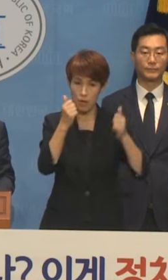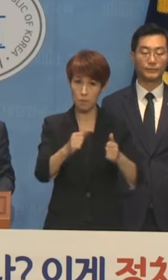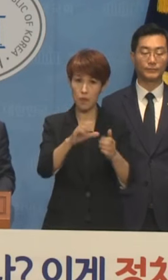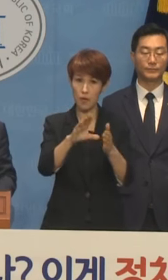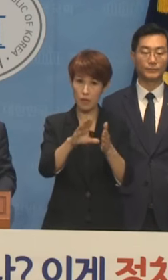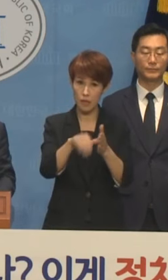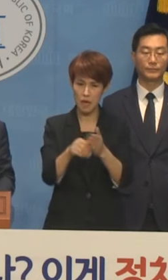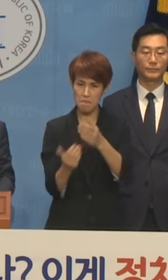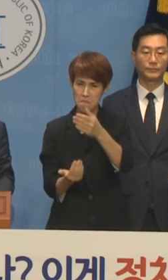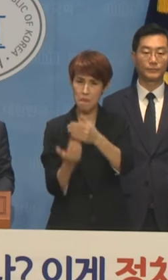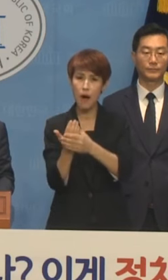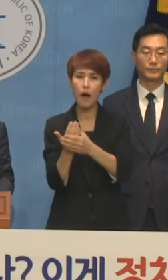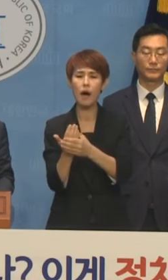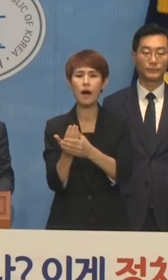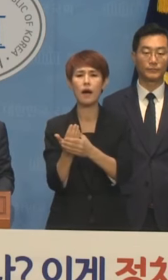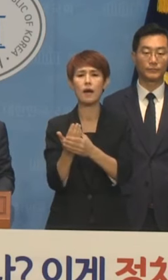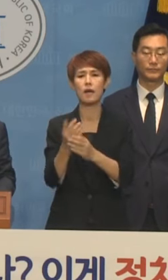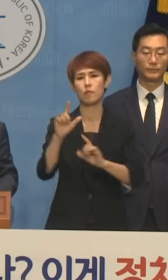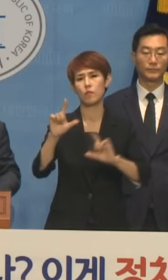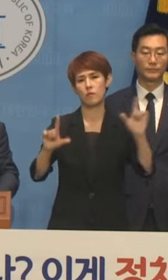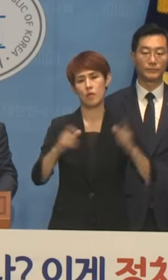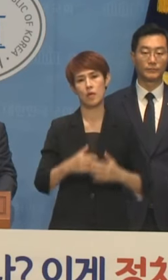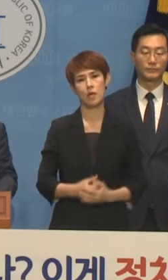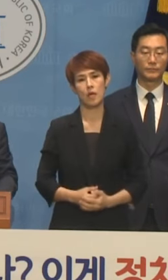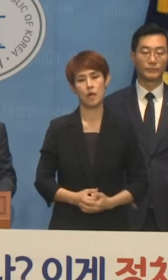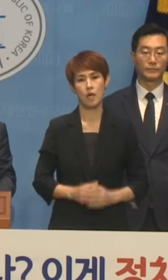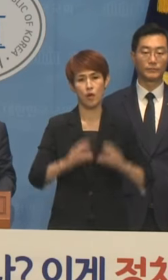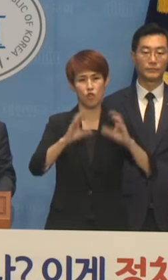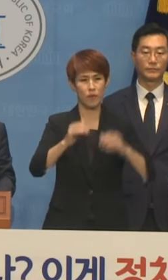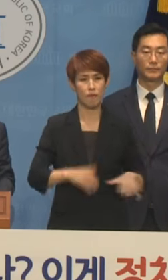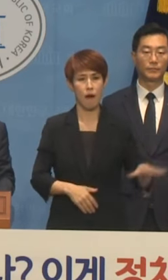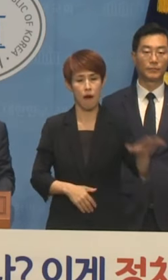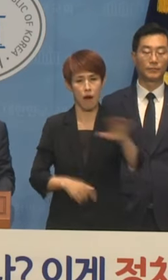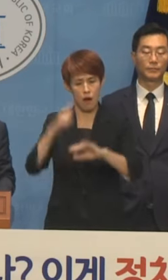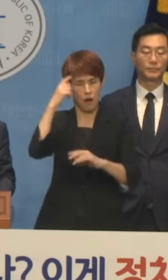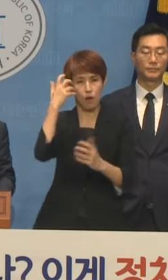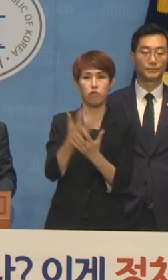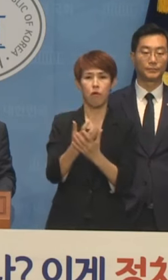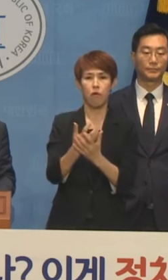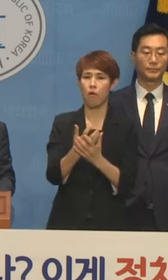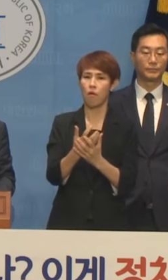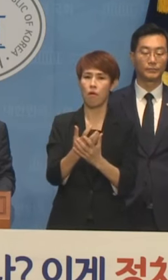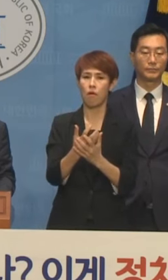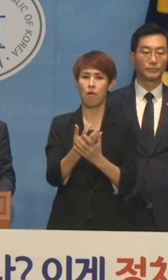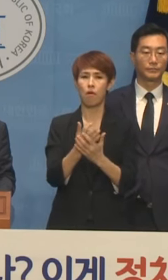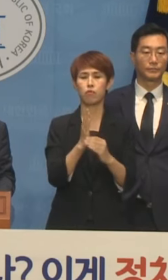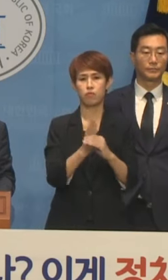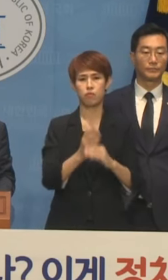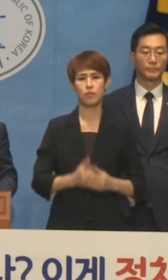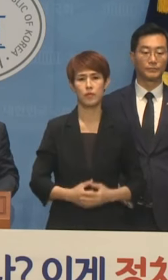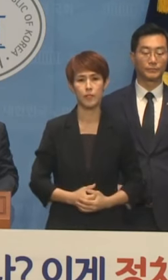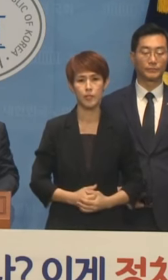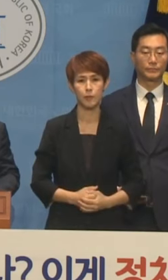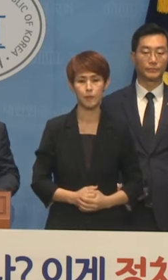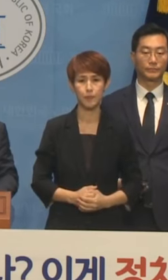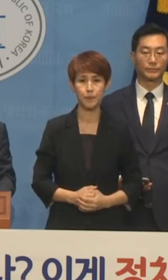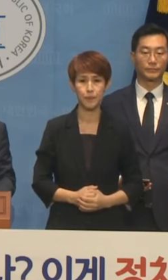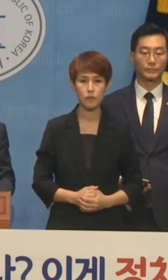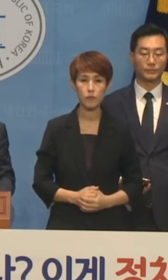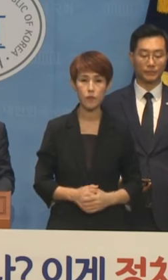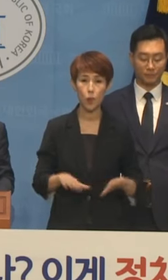벌어진 이러한 난맥상에 대해서 온 국민이 충격을 받고 경악을 금할 수가 없습니다. 먼저